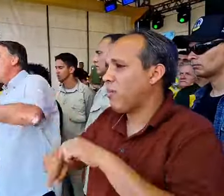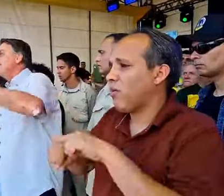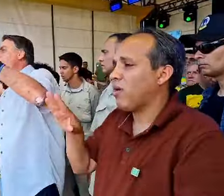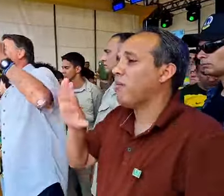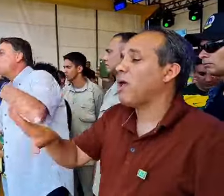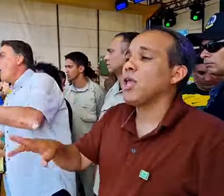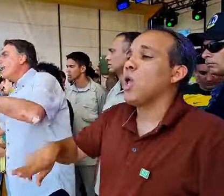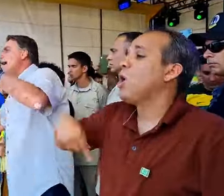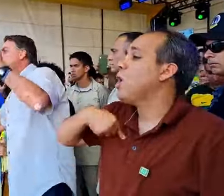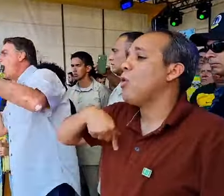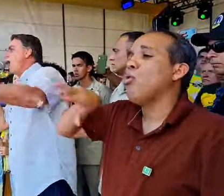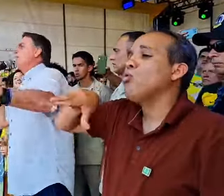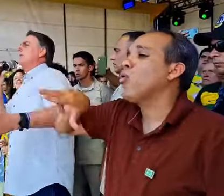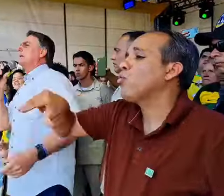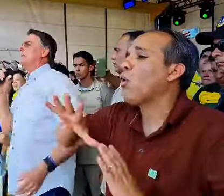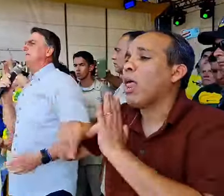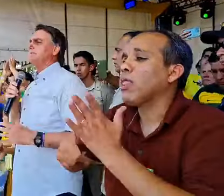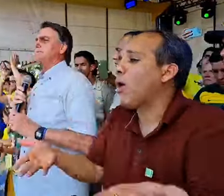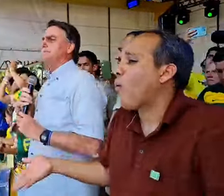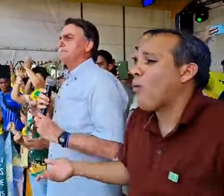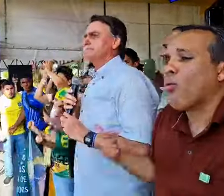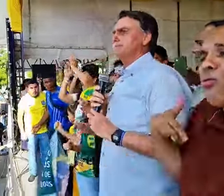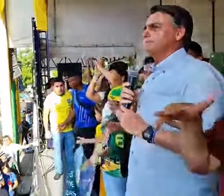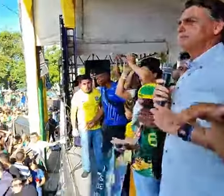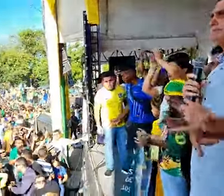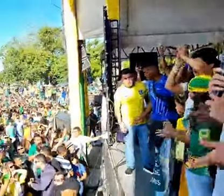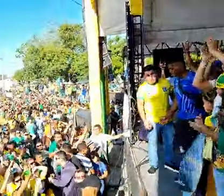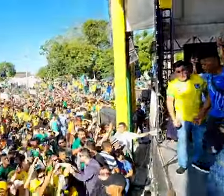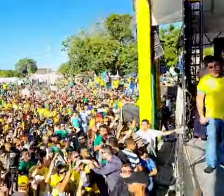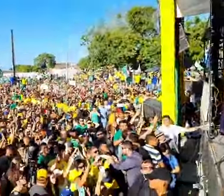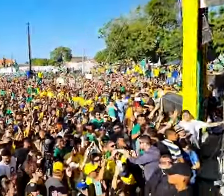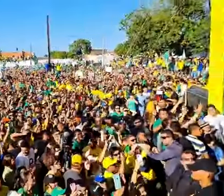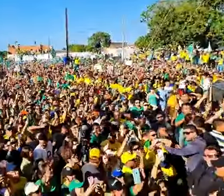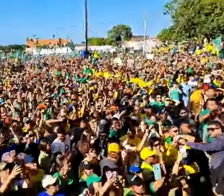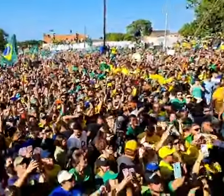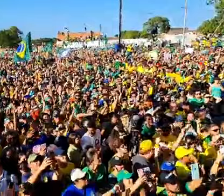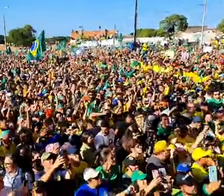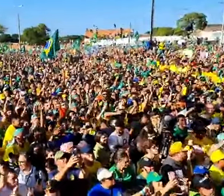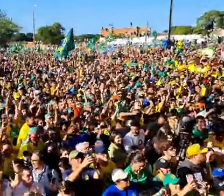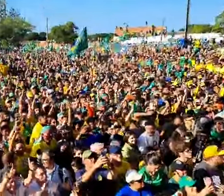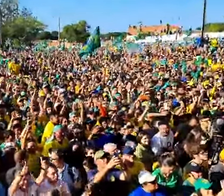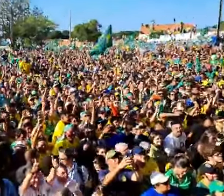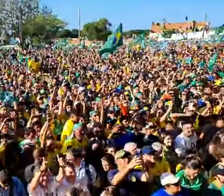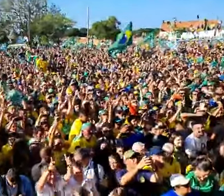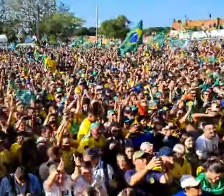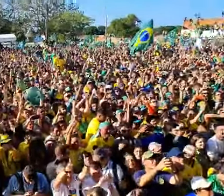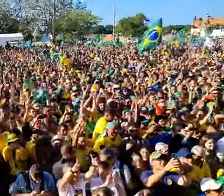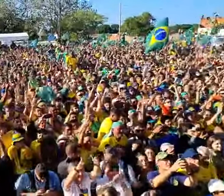mas não sou ladrão.